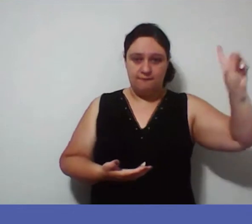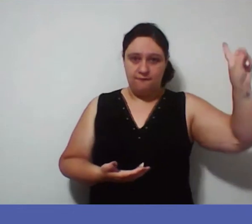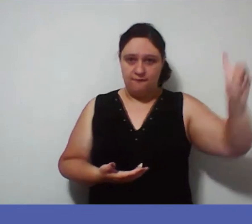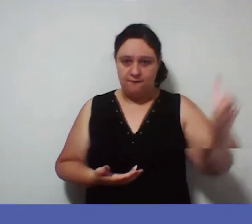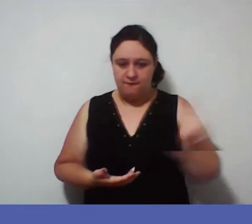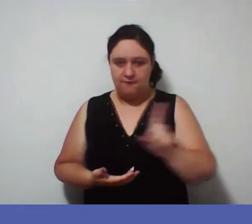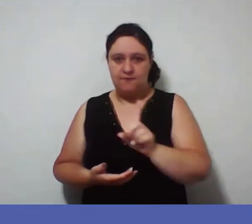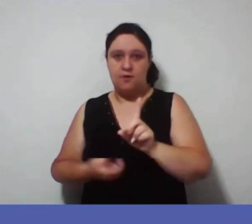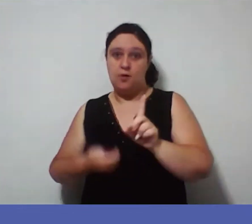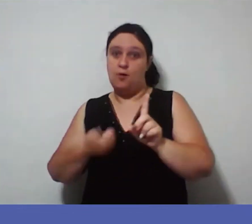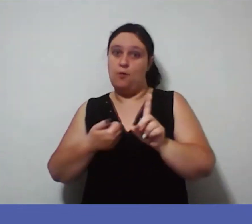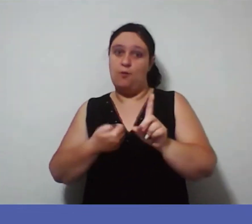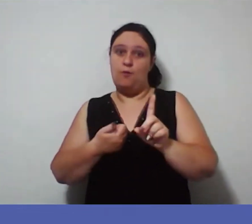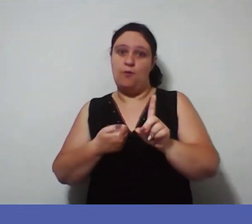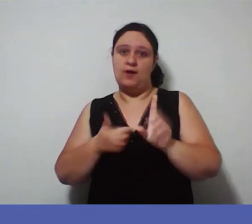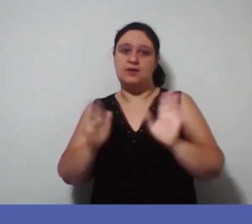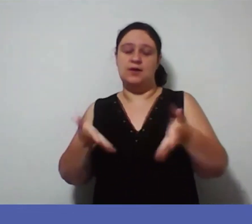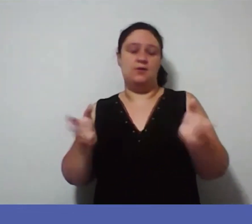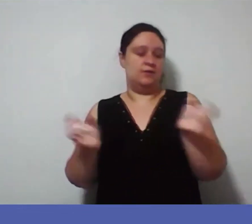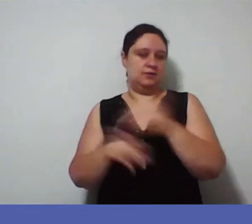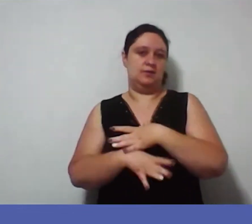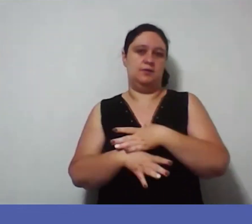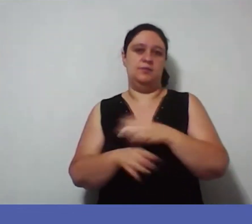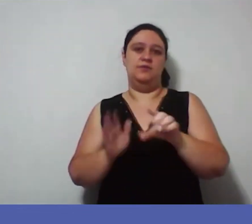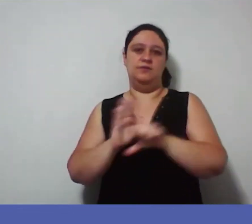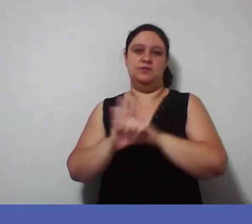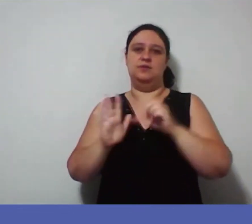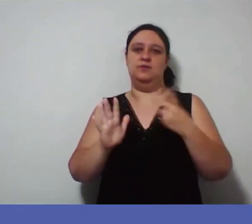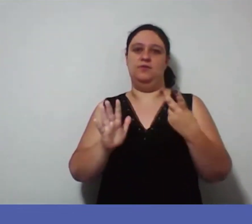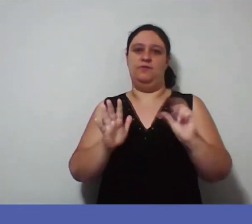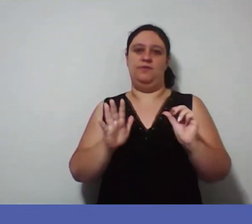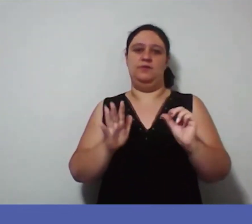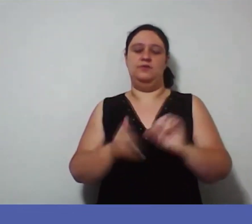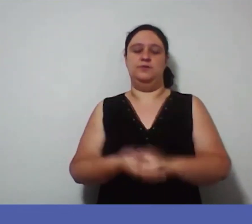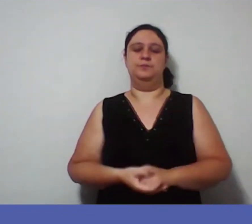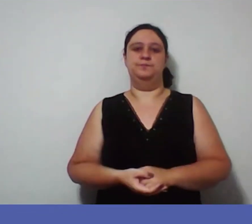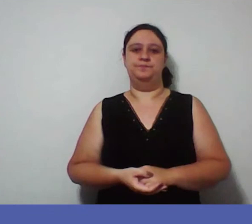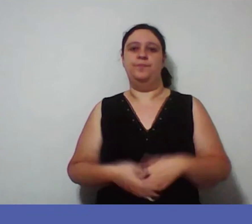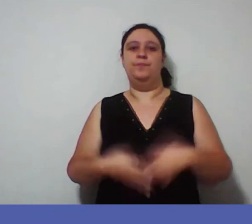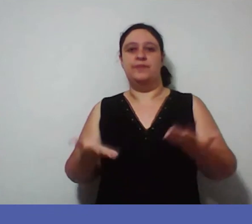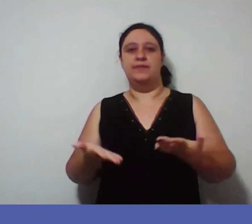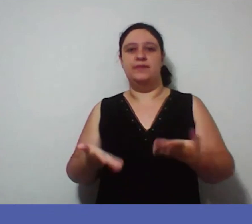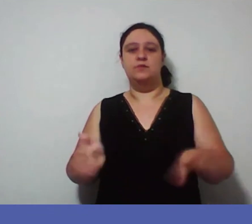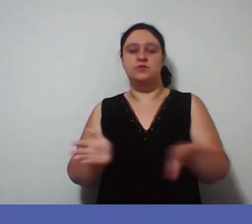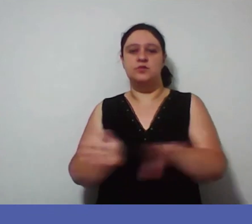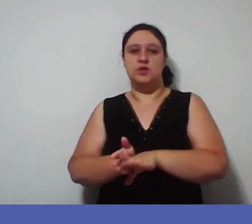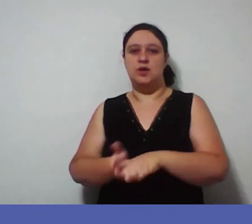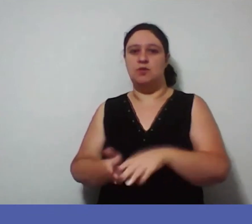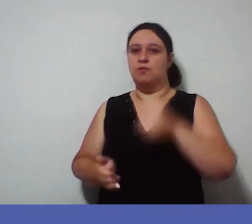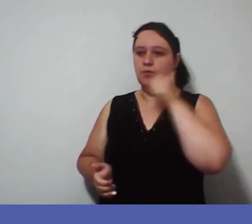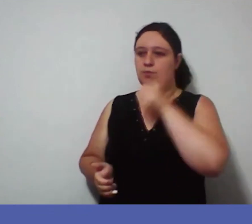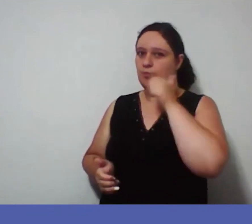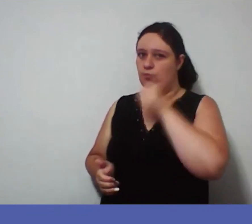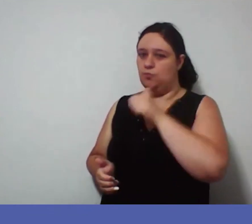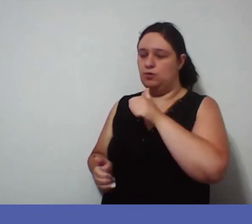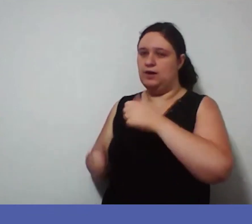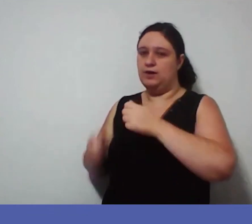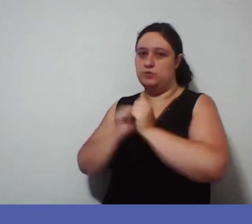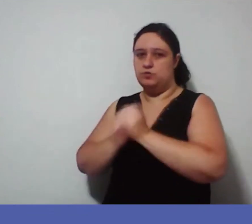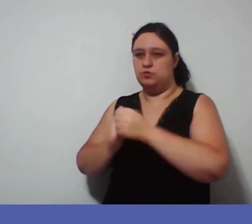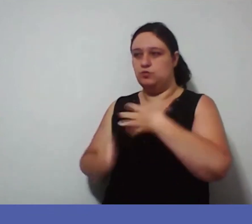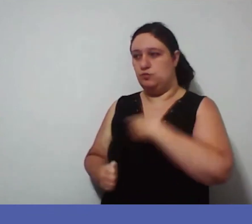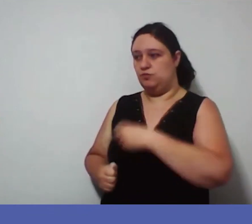Vamos terminar, eu preciso terminar. Versículo 20. Então se chegou a ele a mulher de Zebedeu com seus filhos e adorando, pediu-lhe um